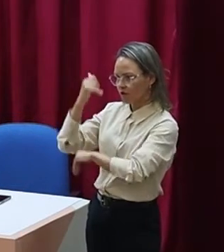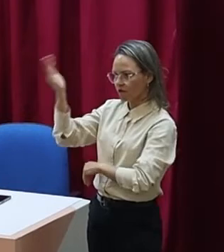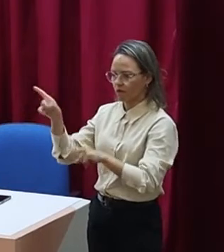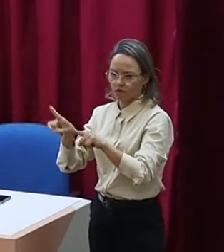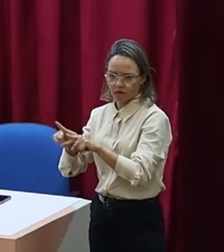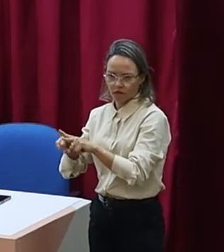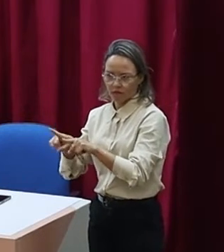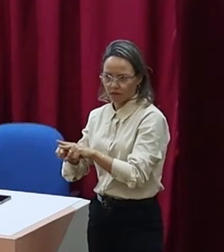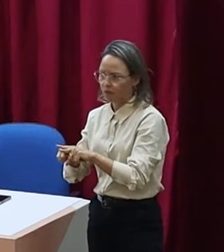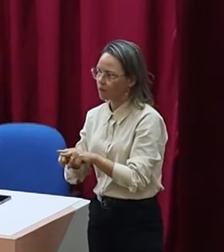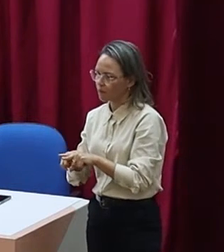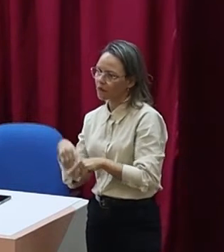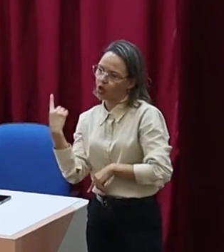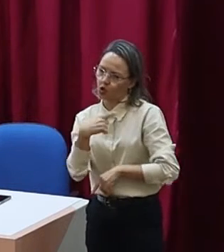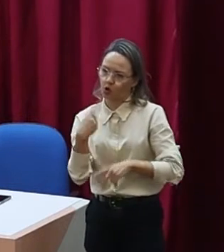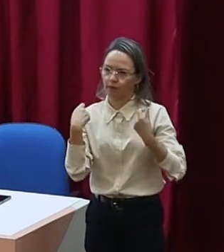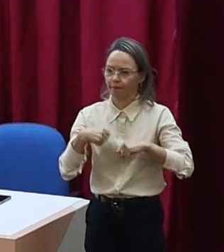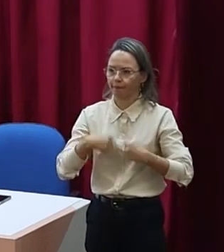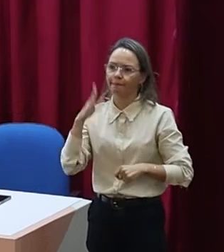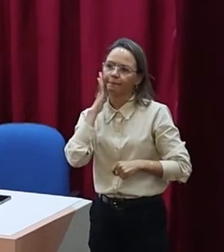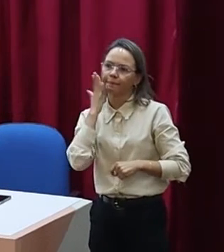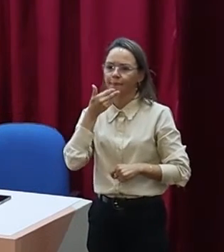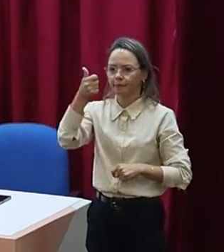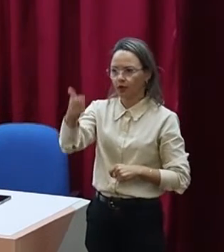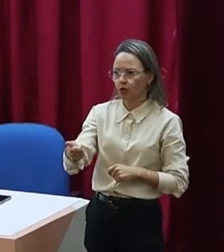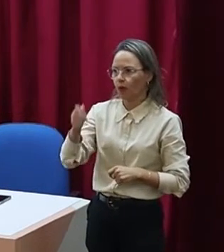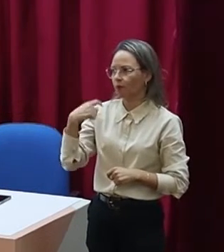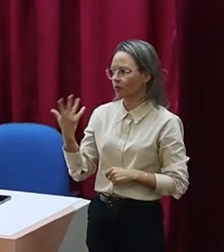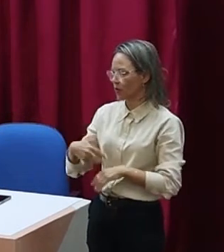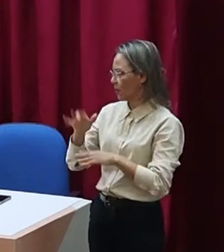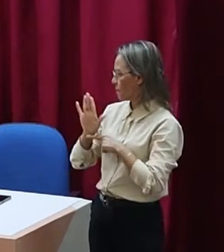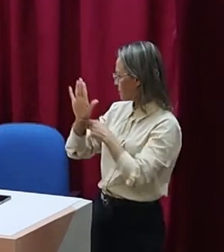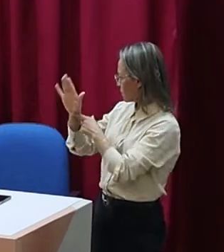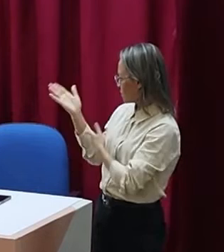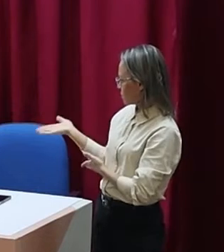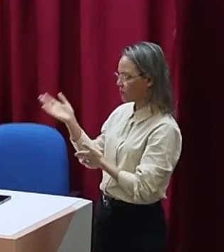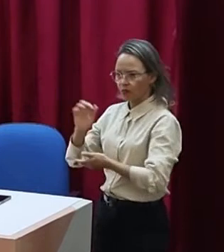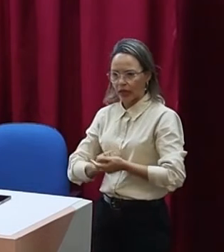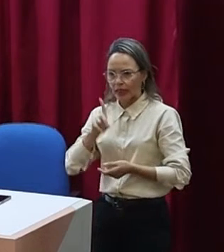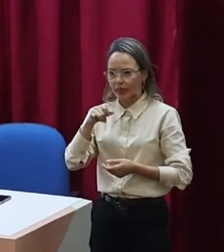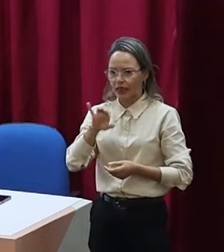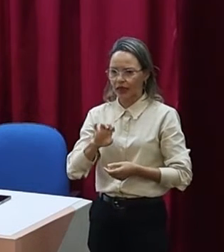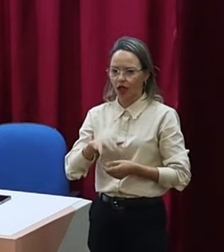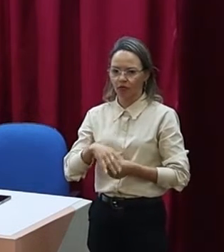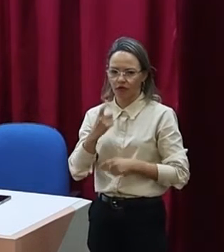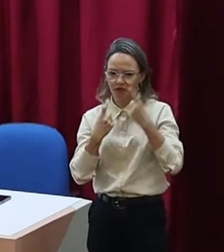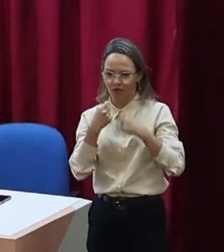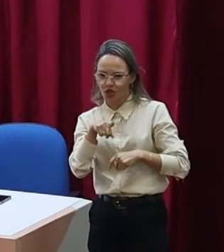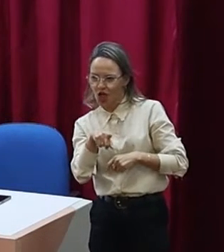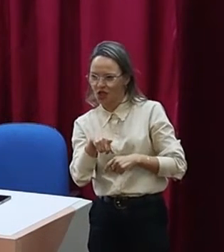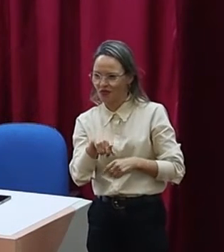né? E nós precisamos compreender melhor, é por isso que eu estava, durante a apresentação do meu colega Daniel Nascimento, fazendo gestos para minhas